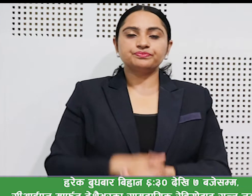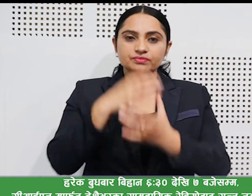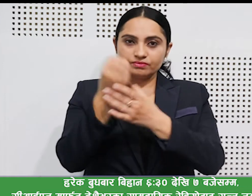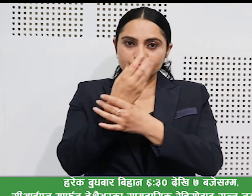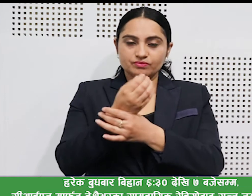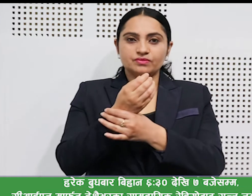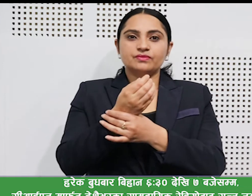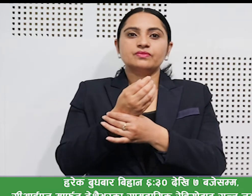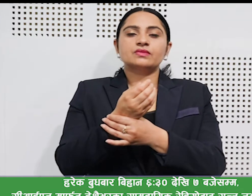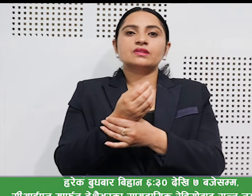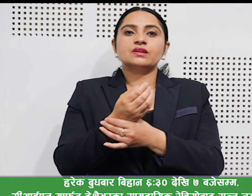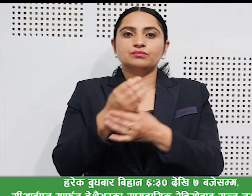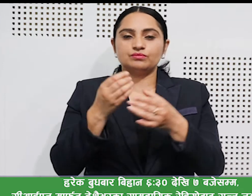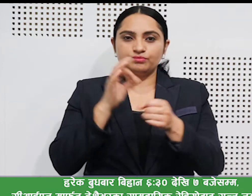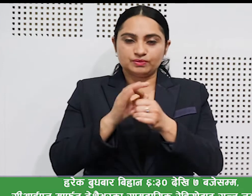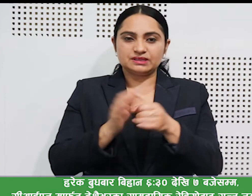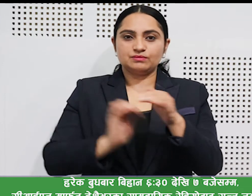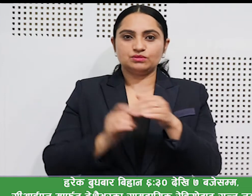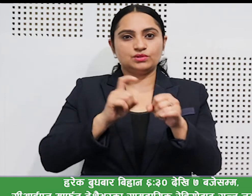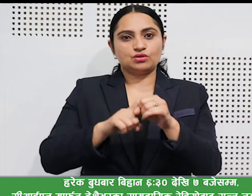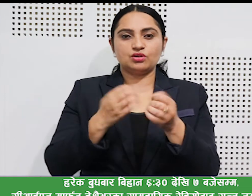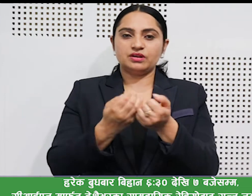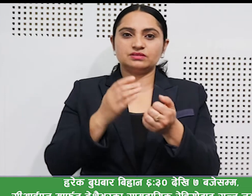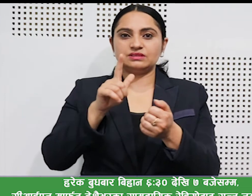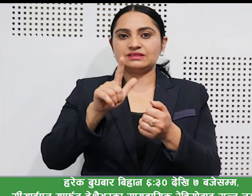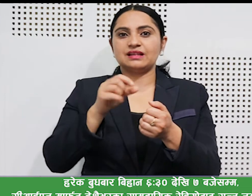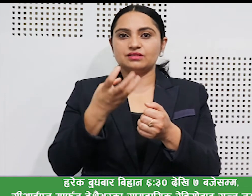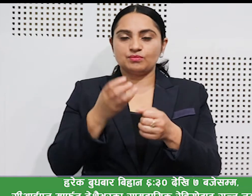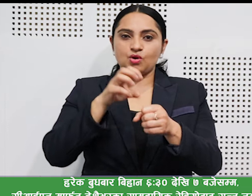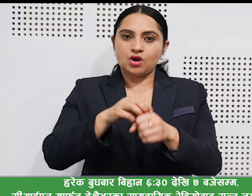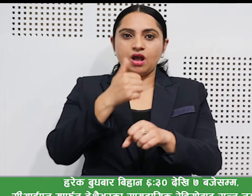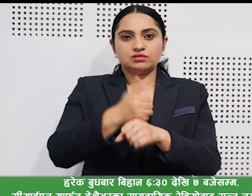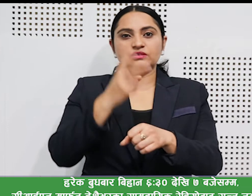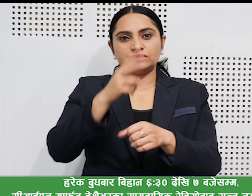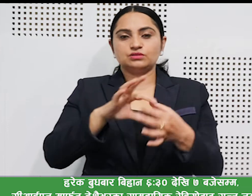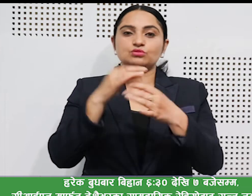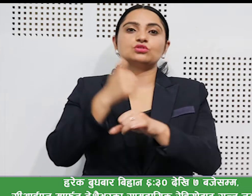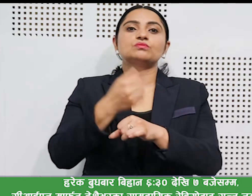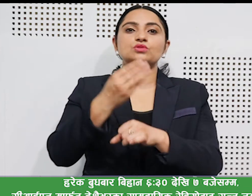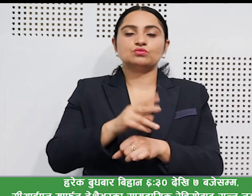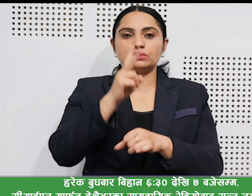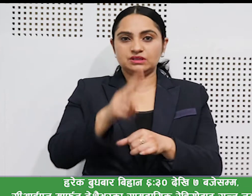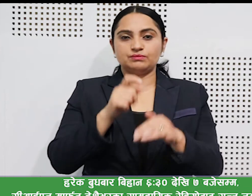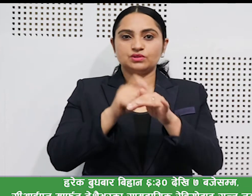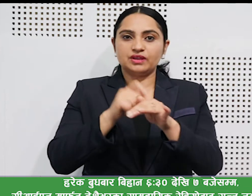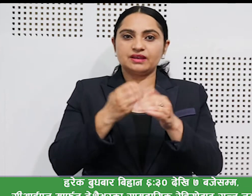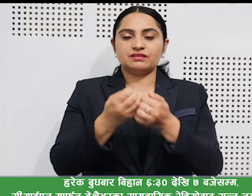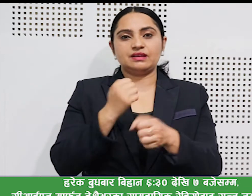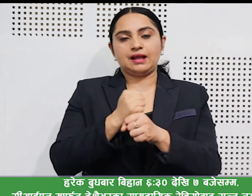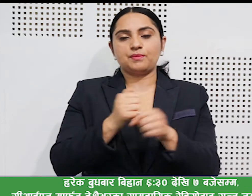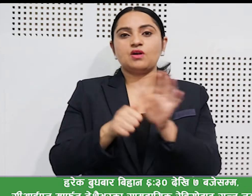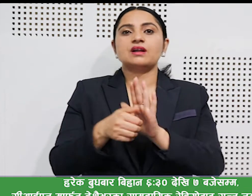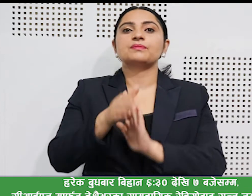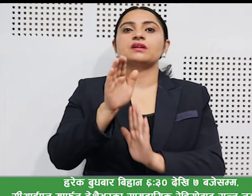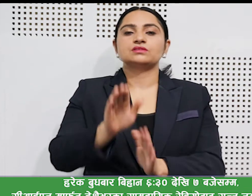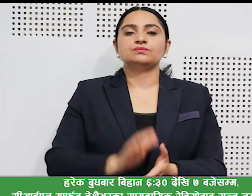व्यवस्थापन समिति हामीले गठन गरेका छौँ। 7 नम्बर वडा अध्यक्ष त्यसको संयोजक हुनुहुन्छ र त्यसले आफ्नो तयारी गर्ने काम चाहिँ अगाडि बढाइराखेको